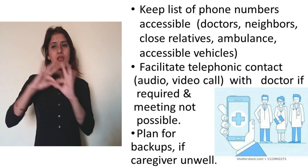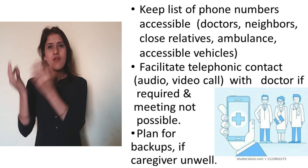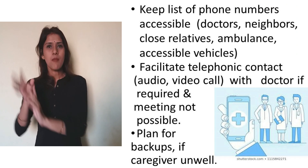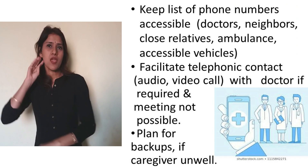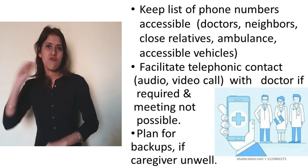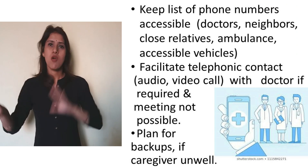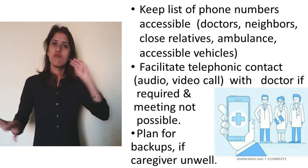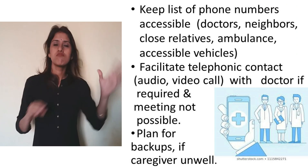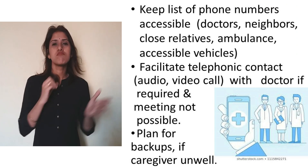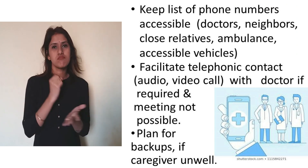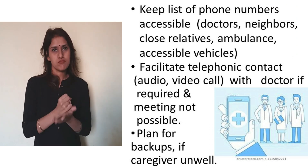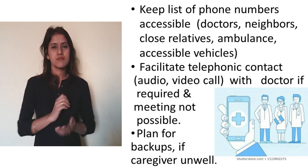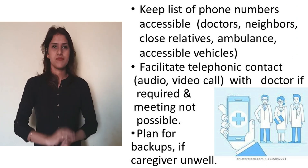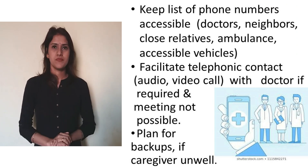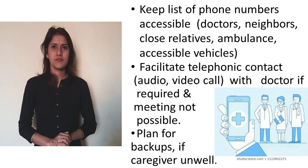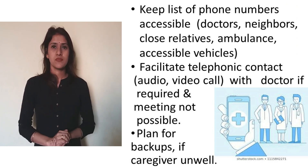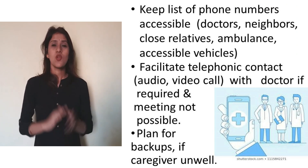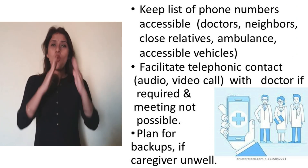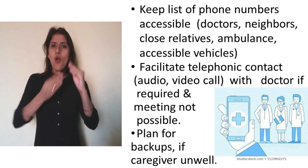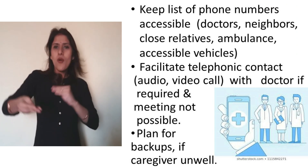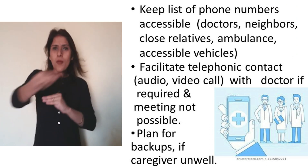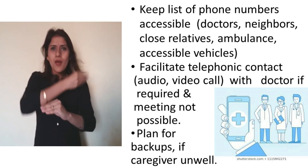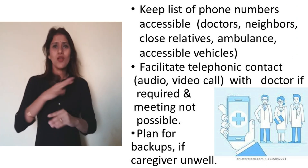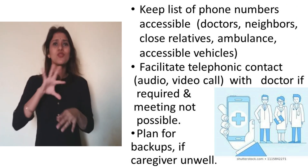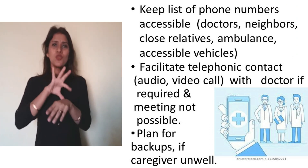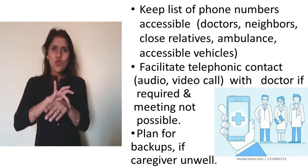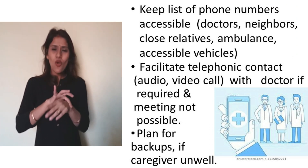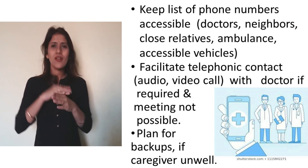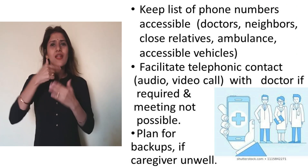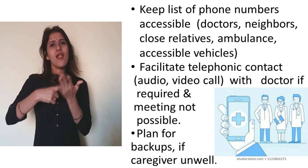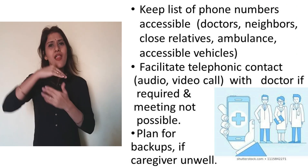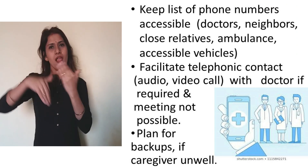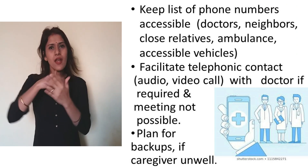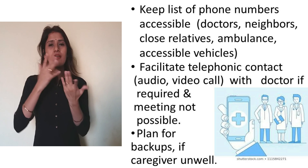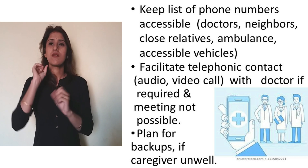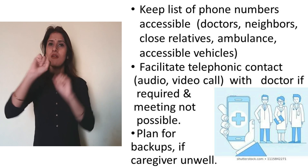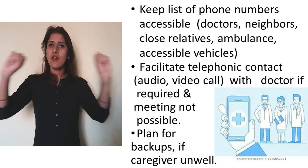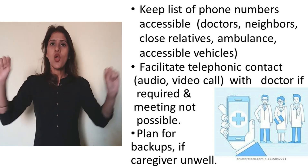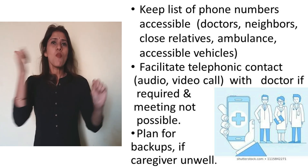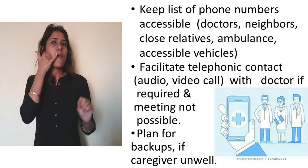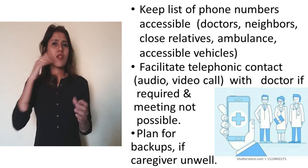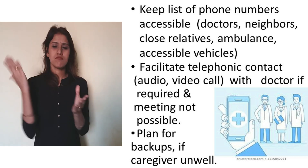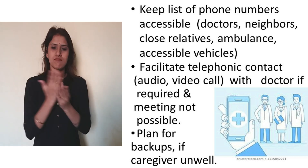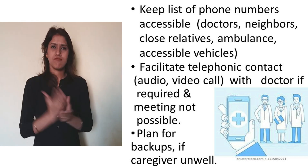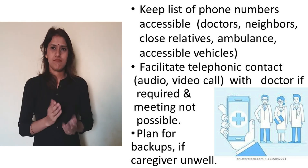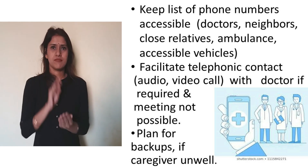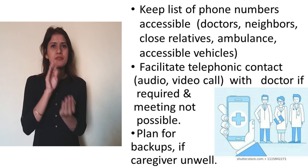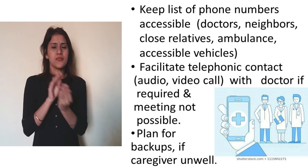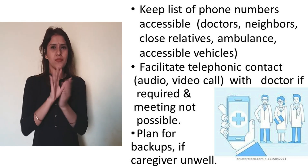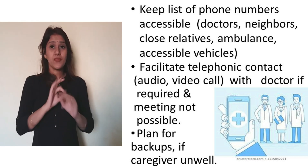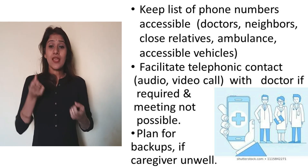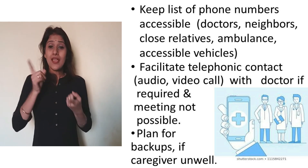बताएं। कुछ डॉक्टर, पड़ोसी, करीबी रिश्तेदारों, एम्बुलेंस व सुगम वाहन के फ़ोन नंबर अपने पास अवश्य